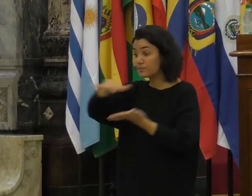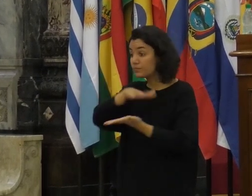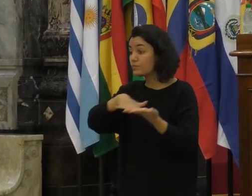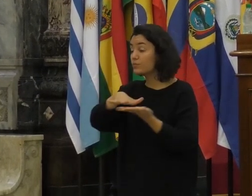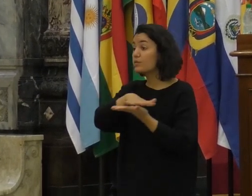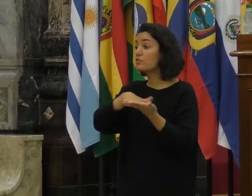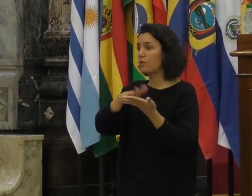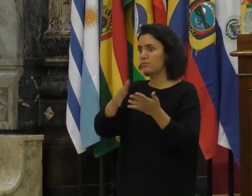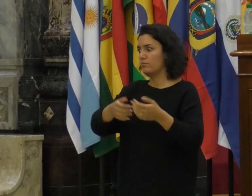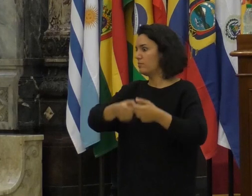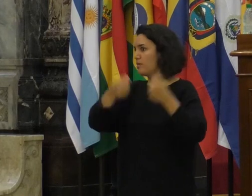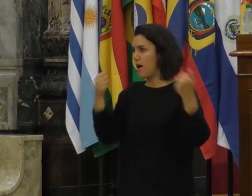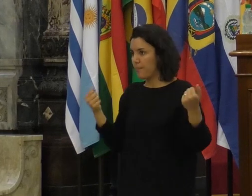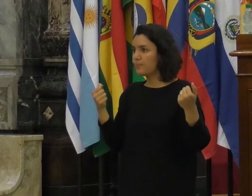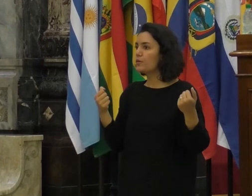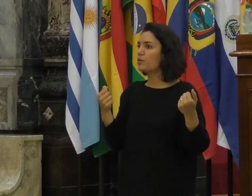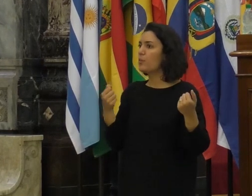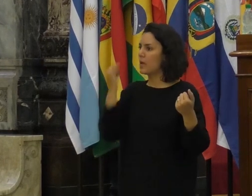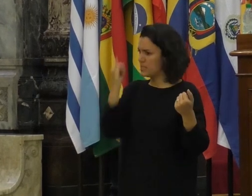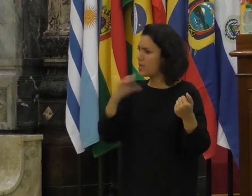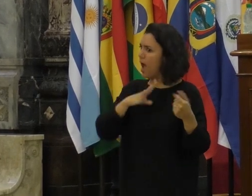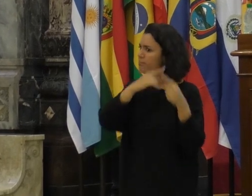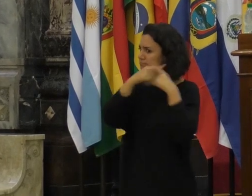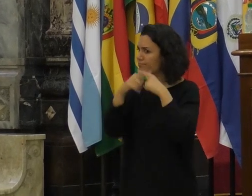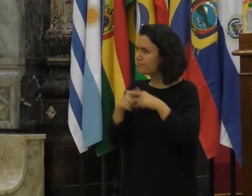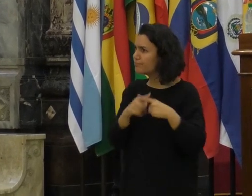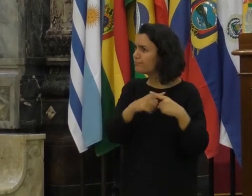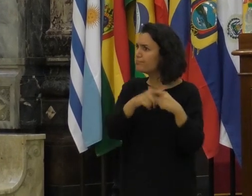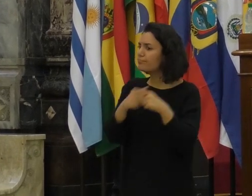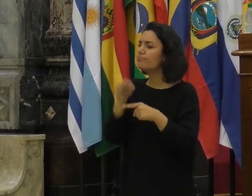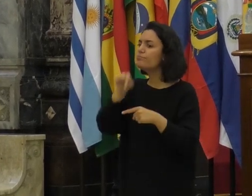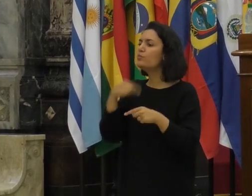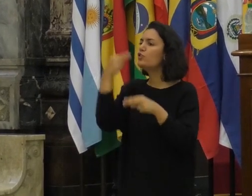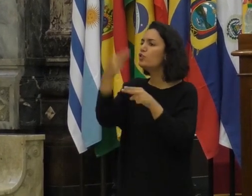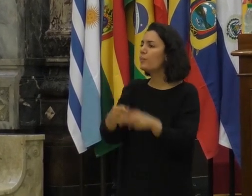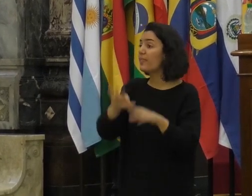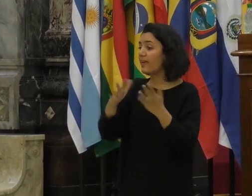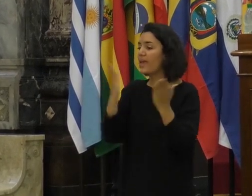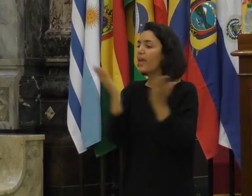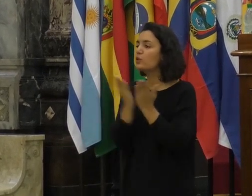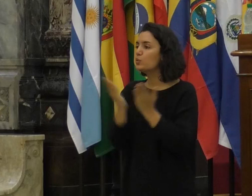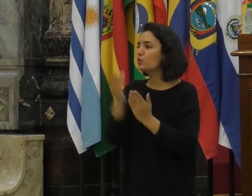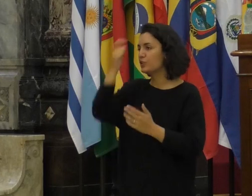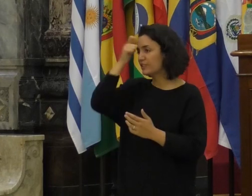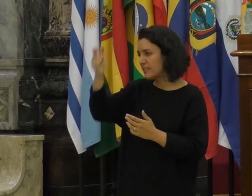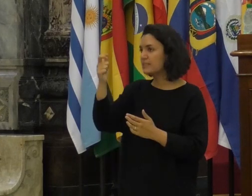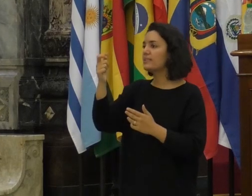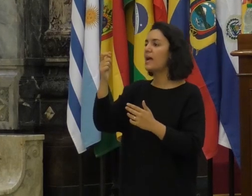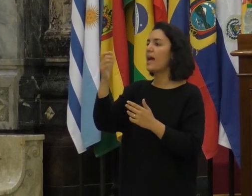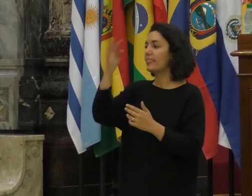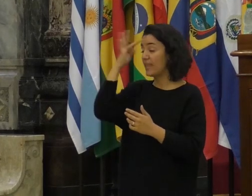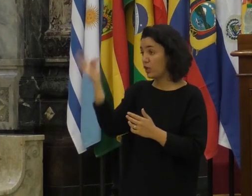relativamente amplio, no exento de debate, generalmente denominado Estudios sobre Ciencia, Tecnología y